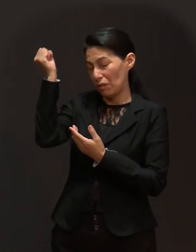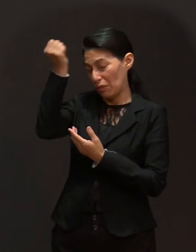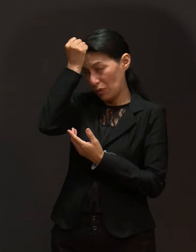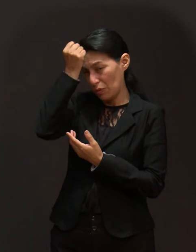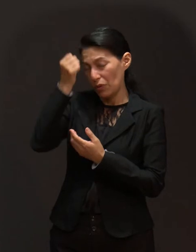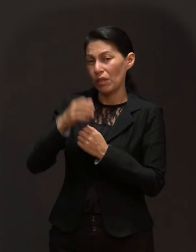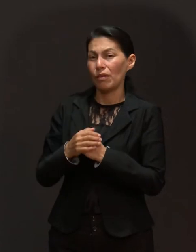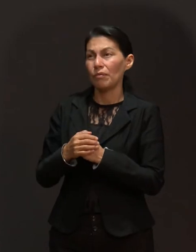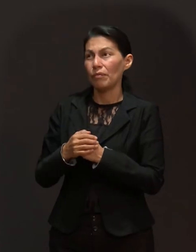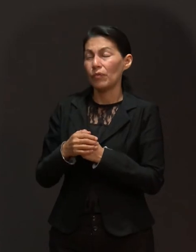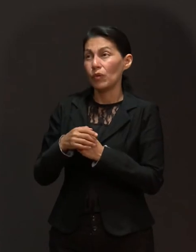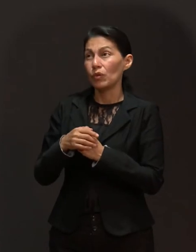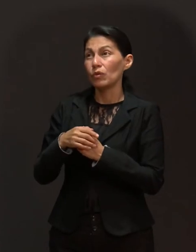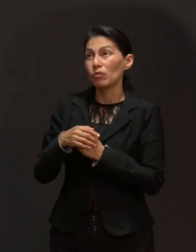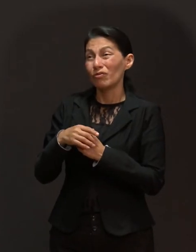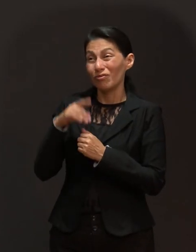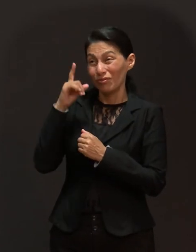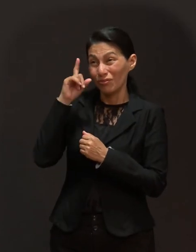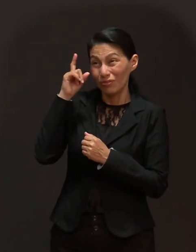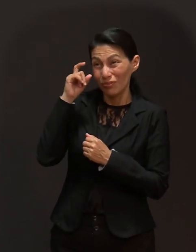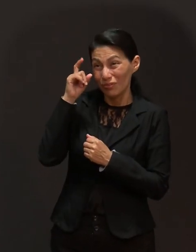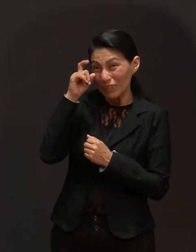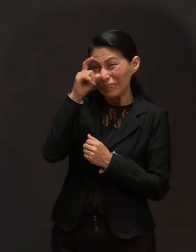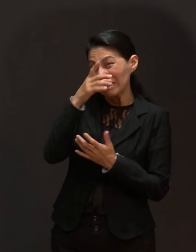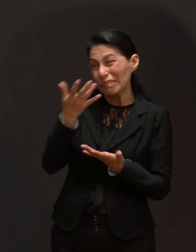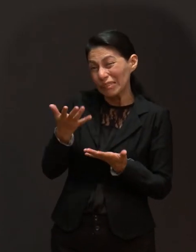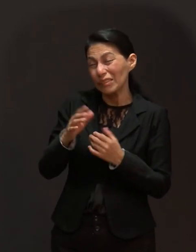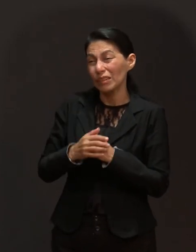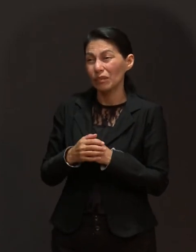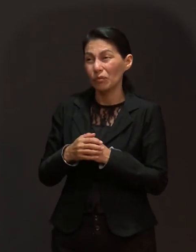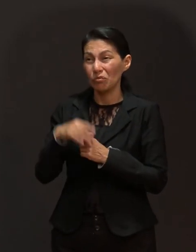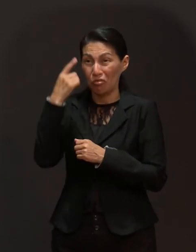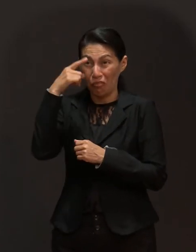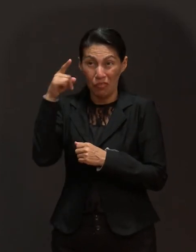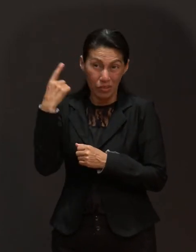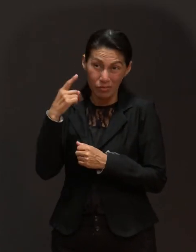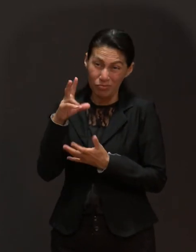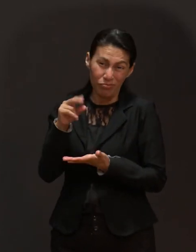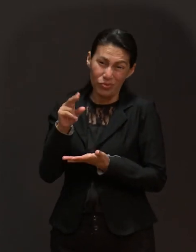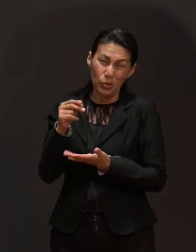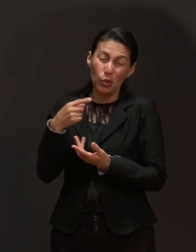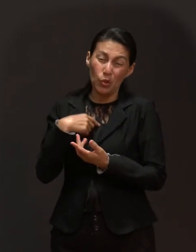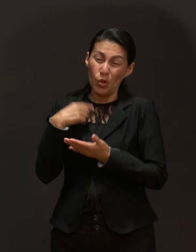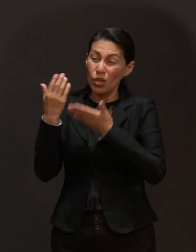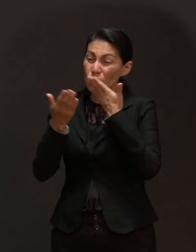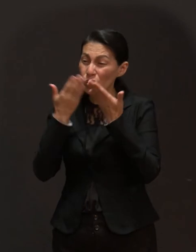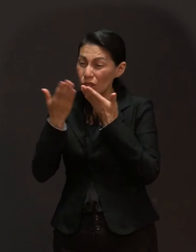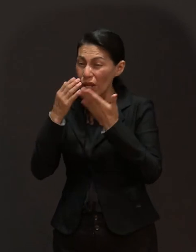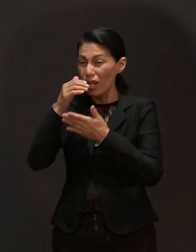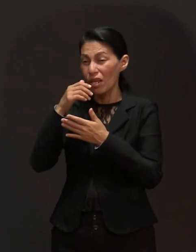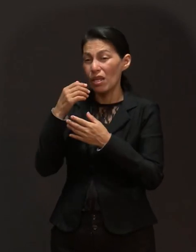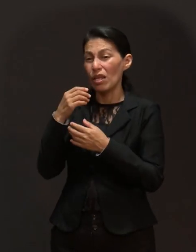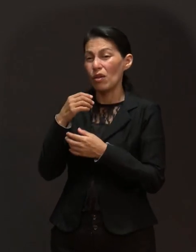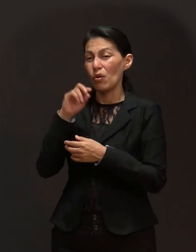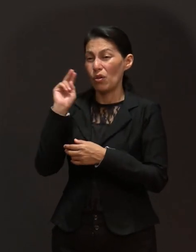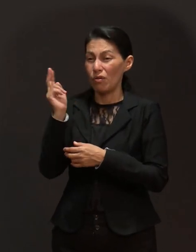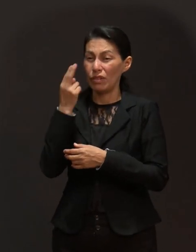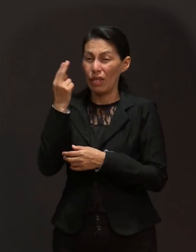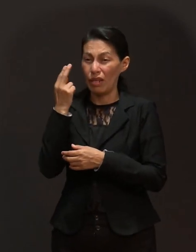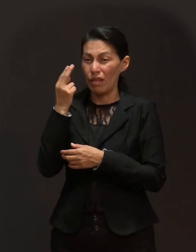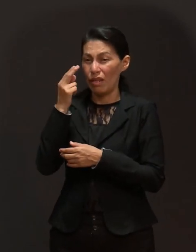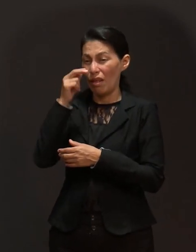y me dé la sabiduría. Porque sabía que no iba a ser fácil, porque debía estudiar en una universidad que no era adventista.